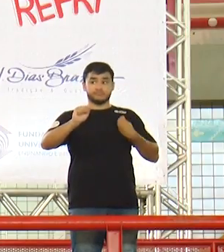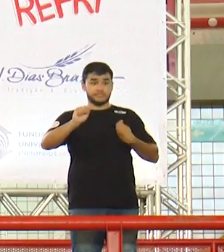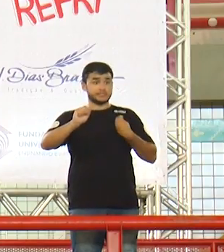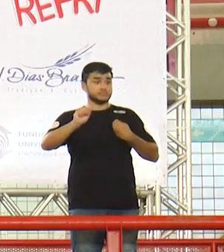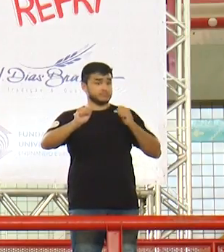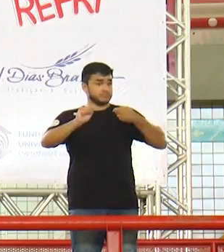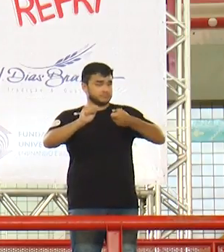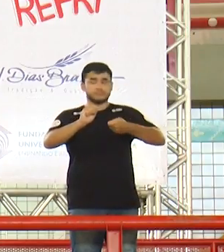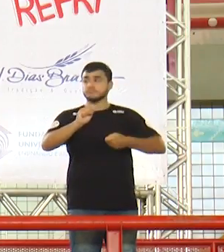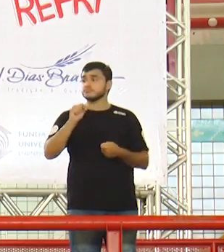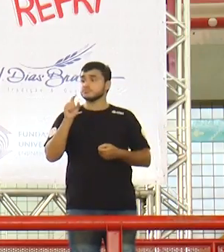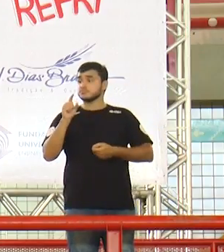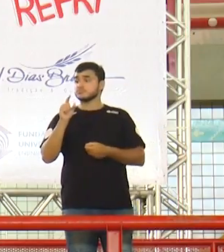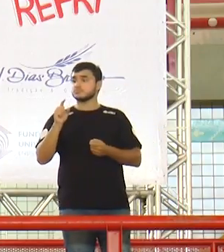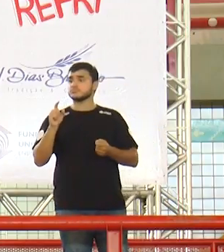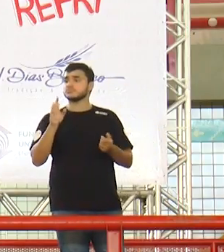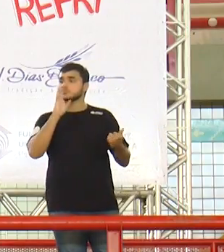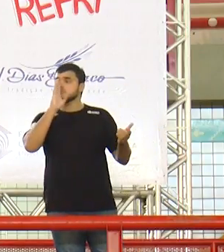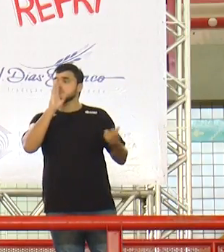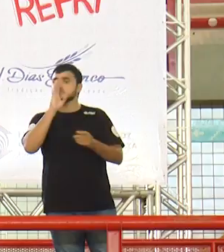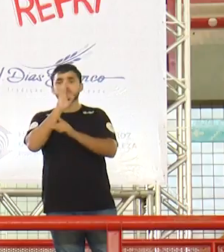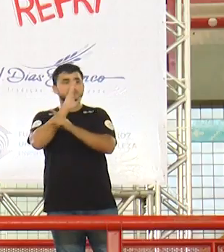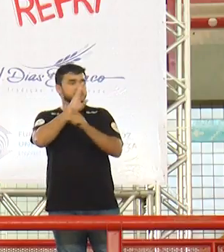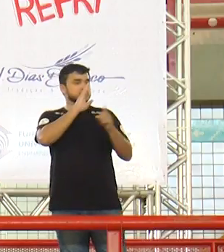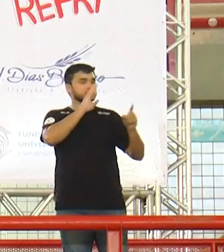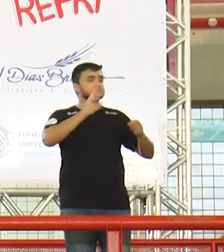Perfeito. O silêncio é a melhor resposta.